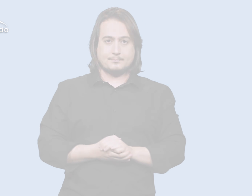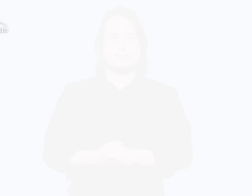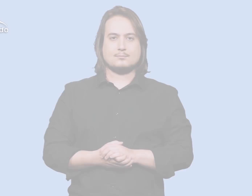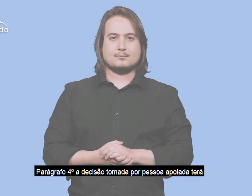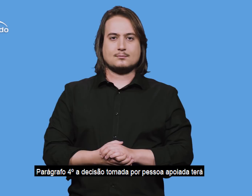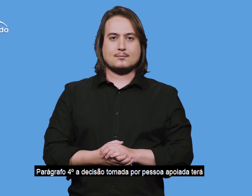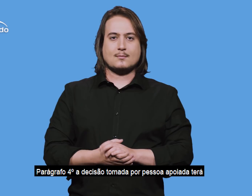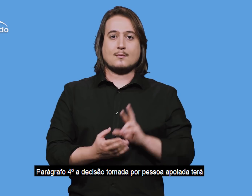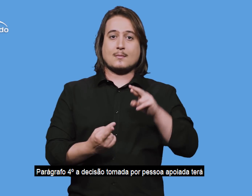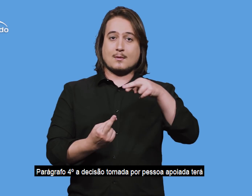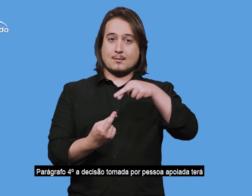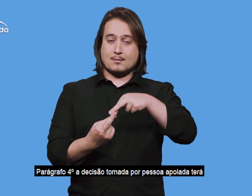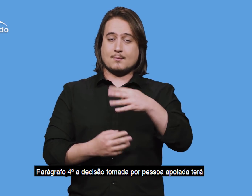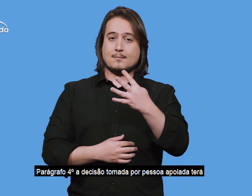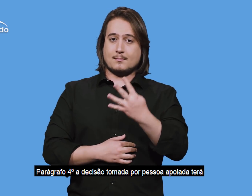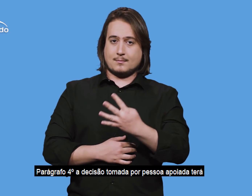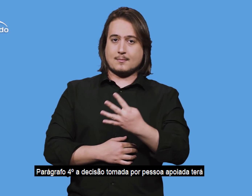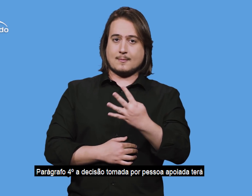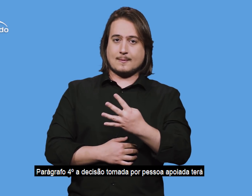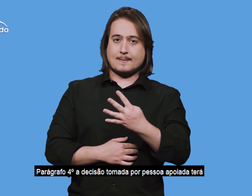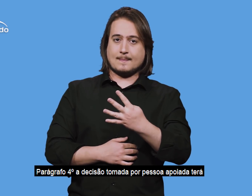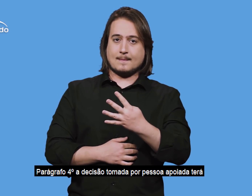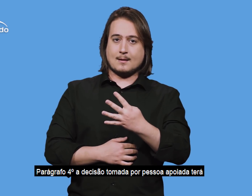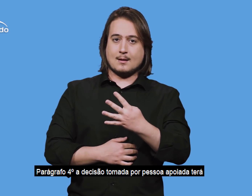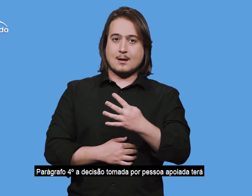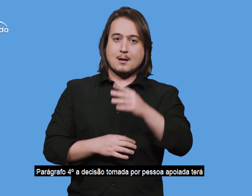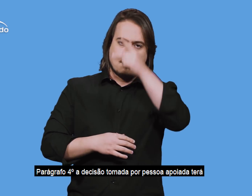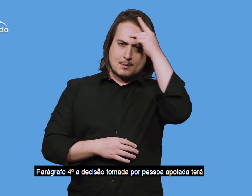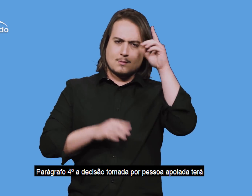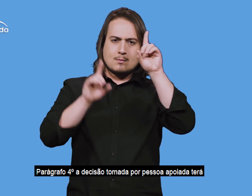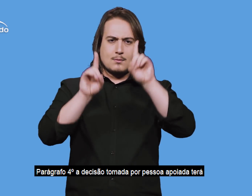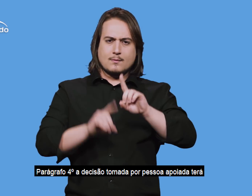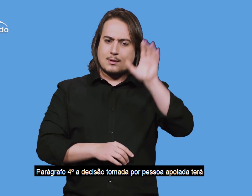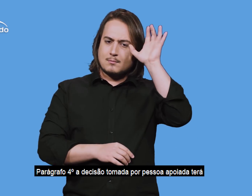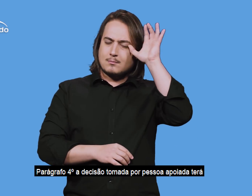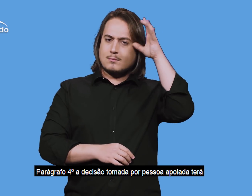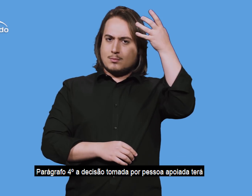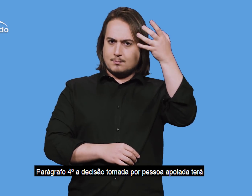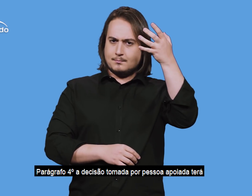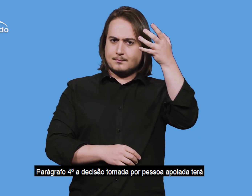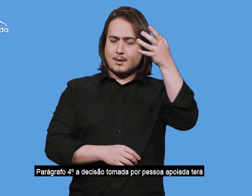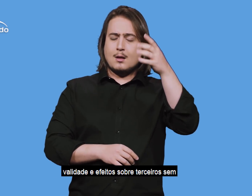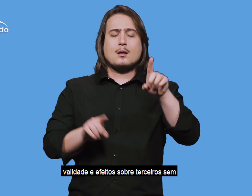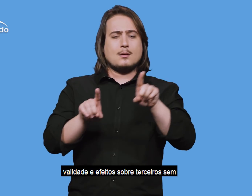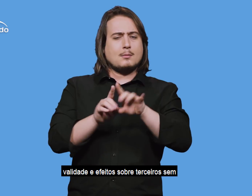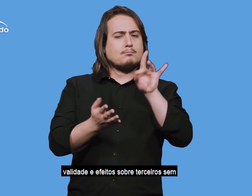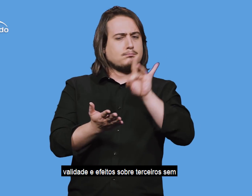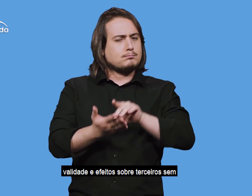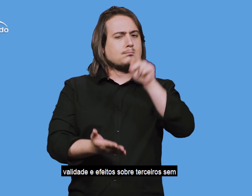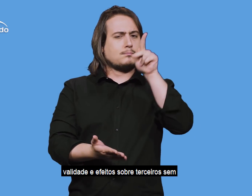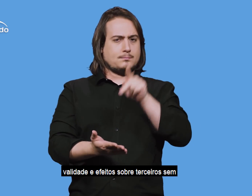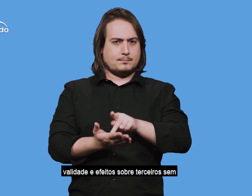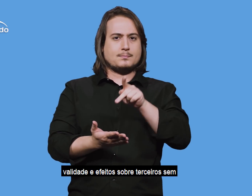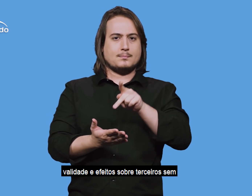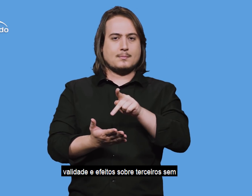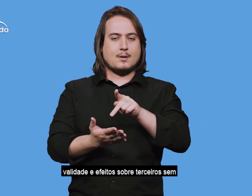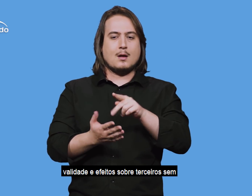parágrafo 4º a decisão tomada por pessoa apoiada terá validade e efeitos sobre